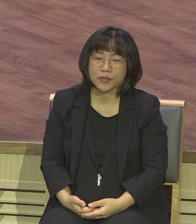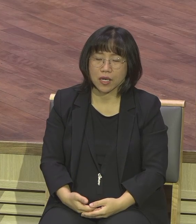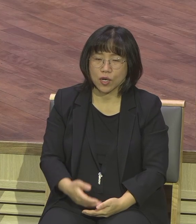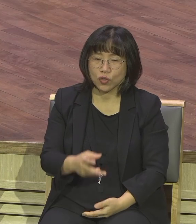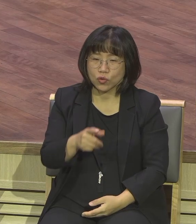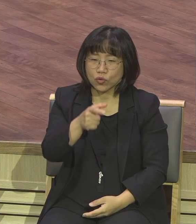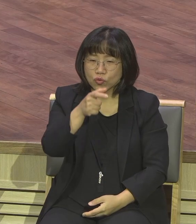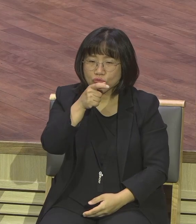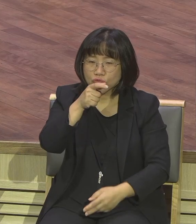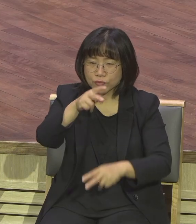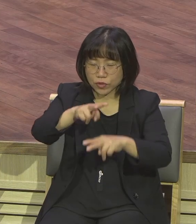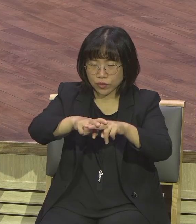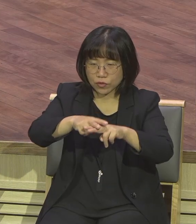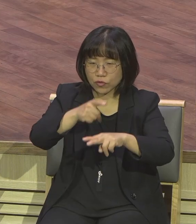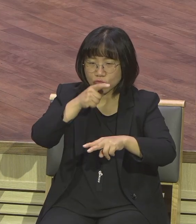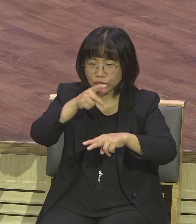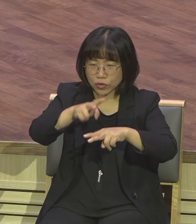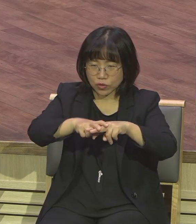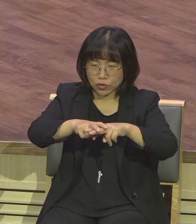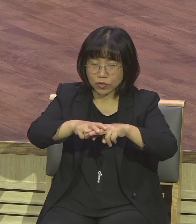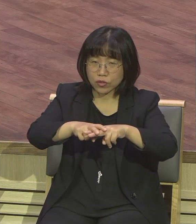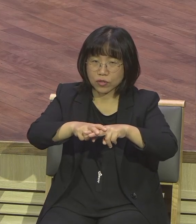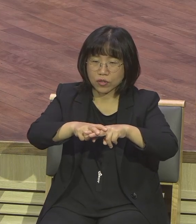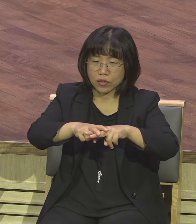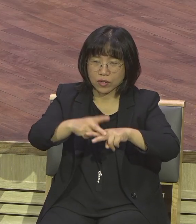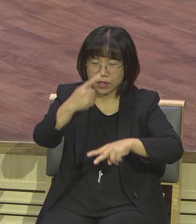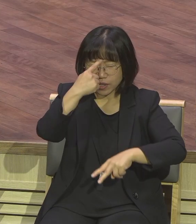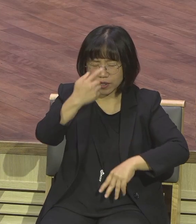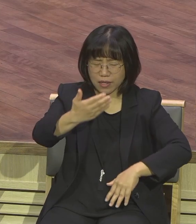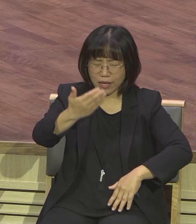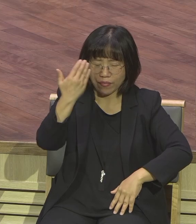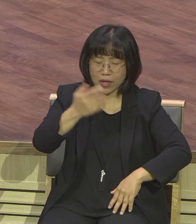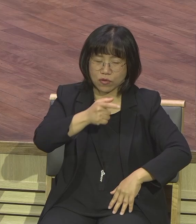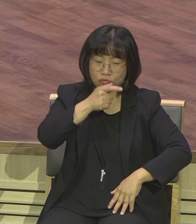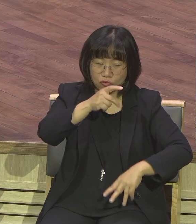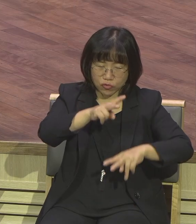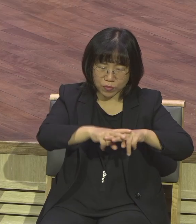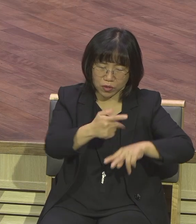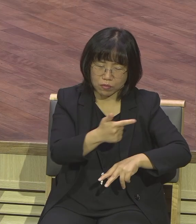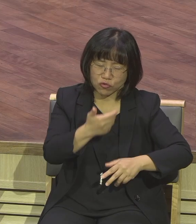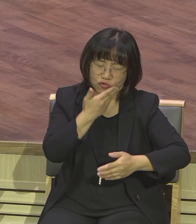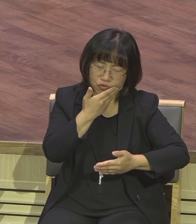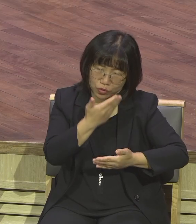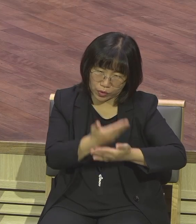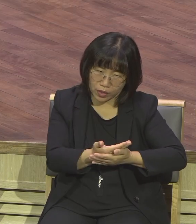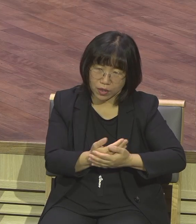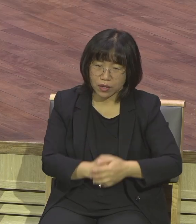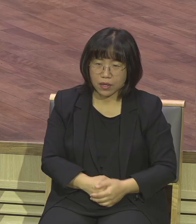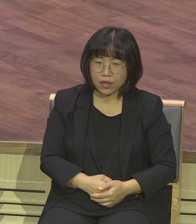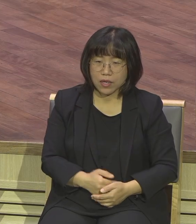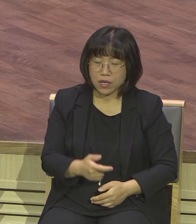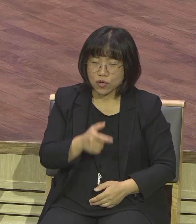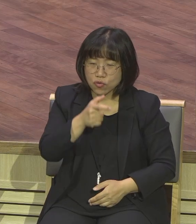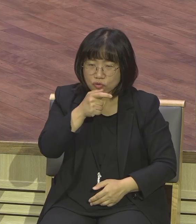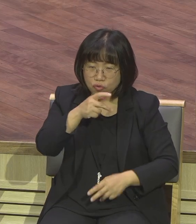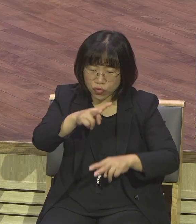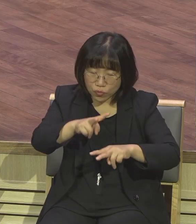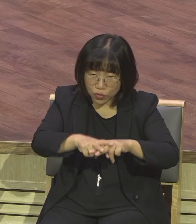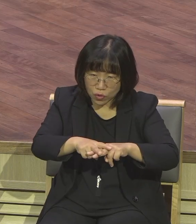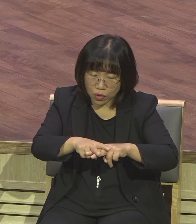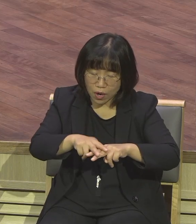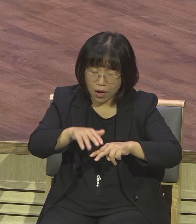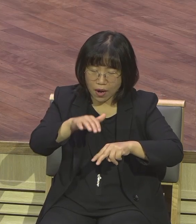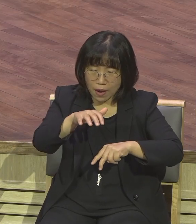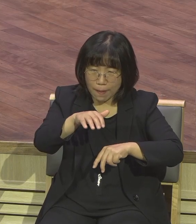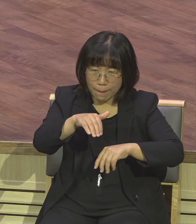우물입니다, 우물. 그때 우물은 어마어마한 플랫폼이요. 우물을 팠는데 뭘 했다고요? 샘의